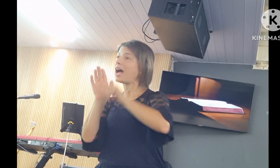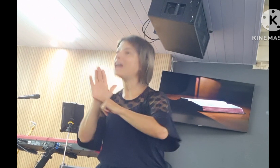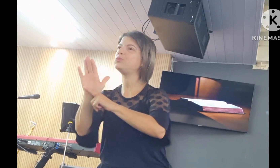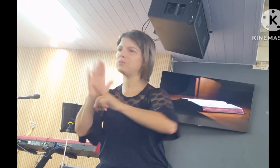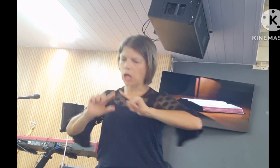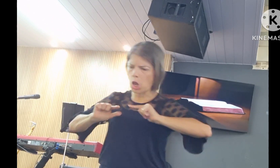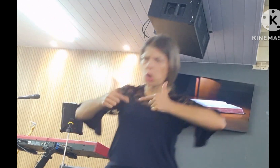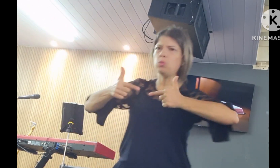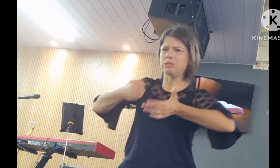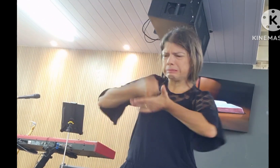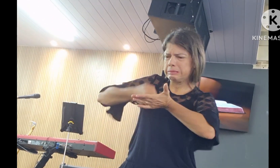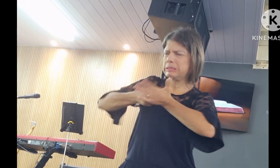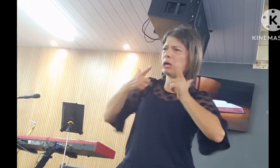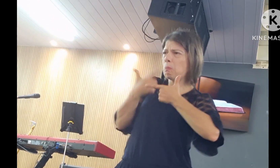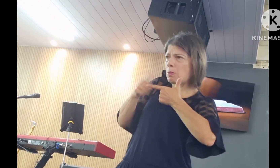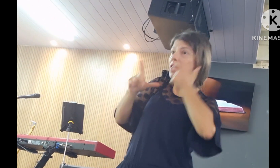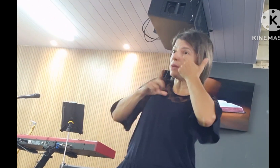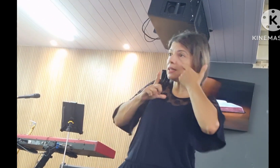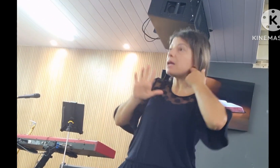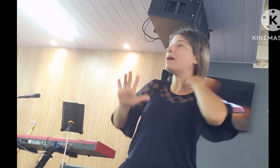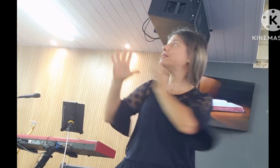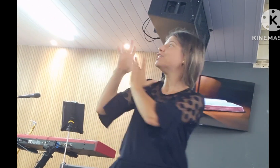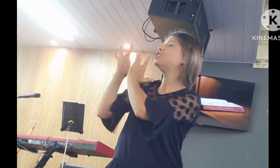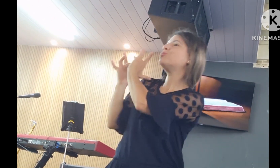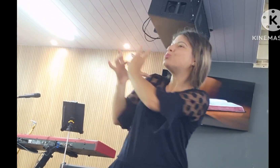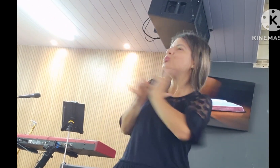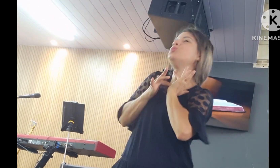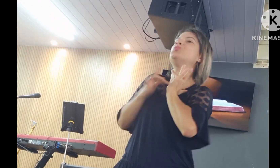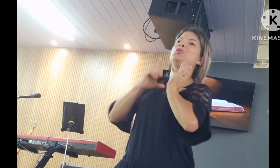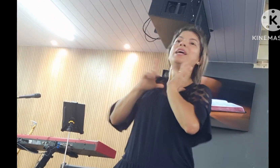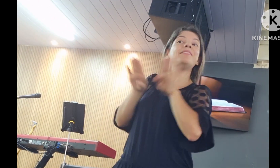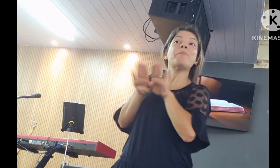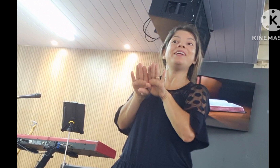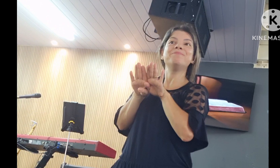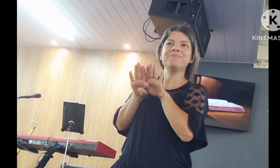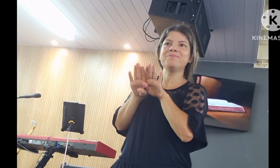Amém? Amém. Esse é o plano de salvação.